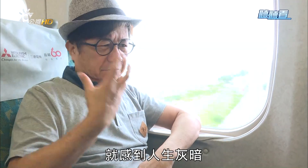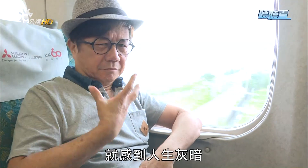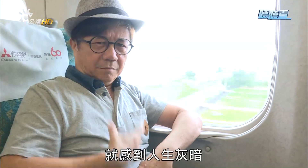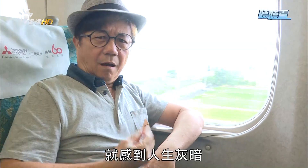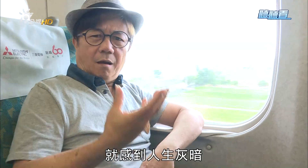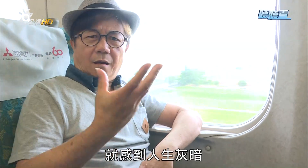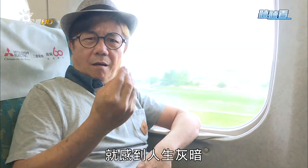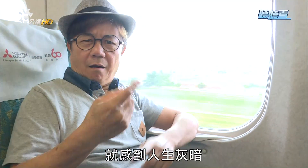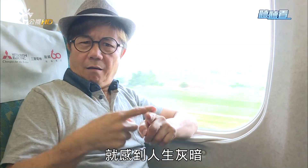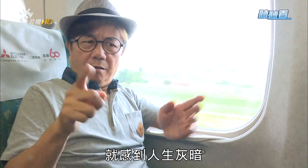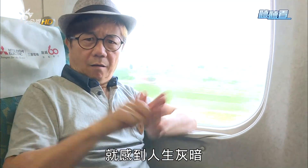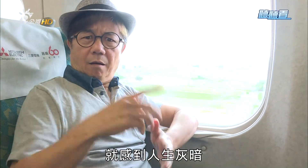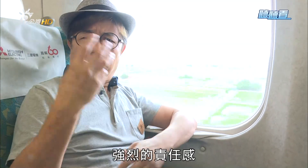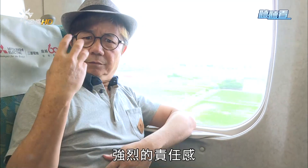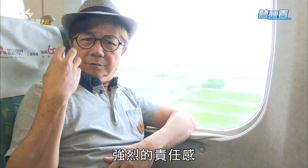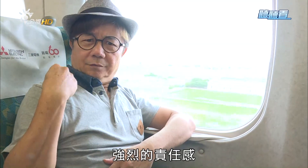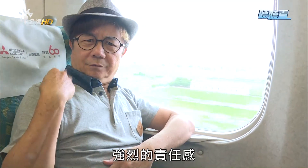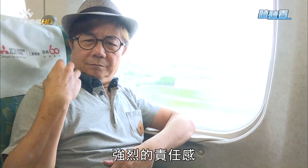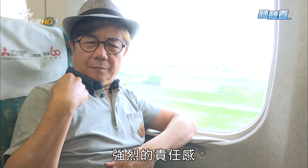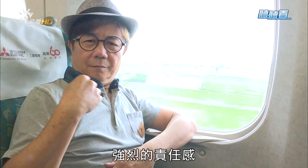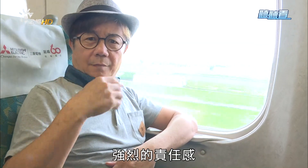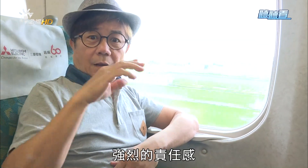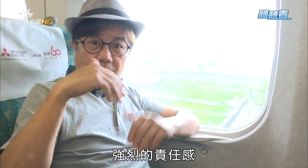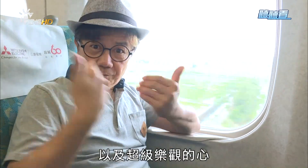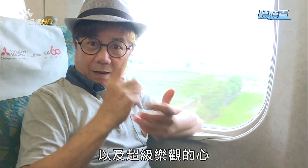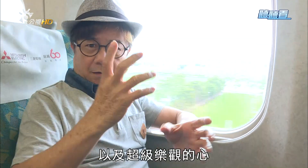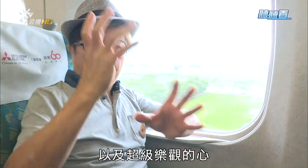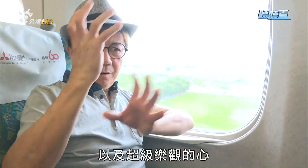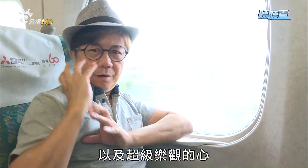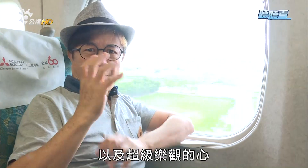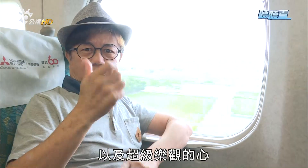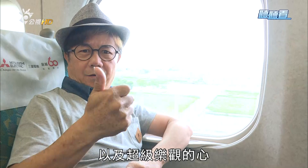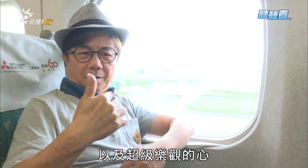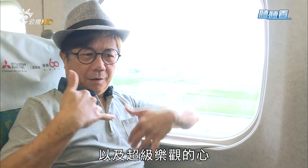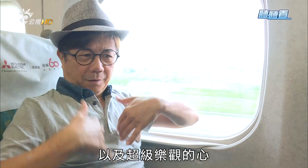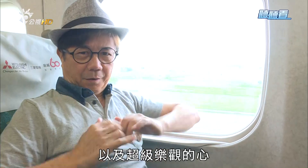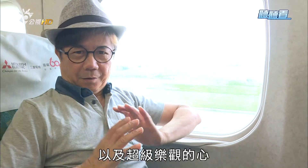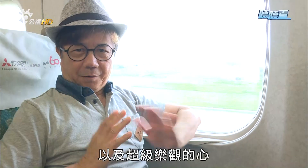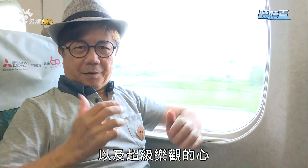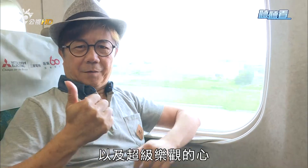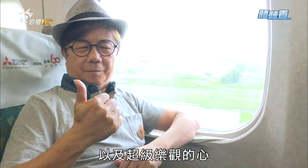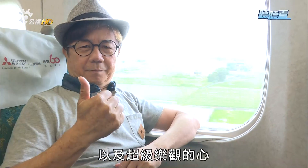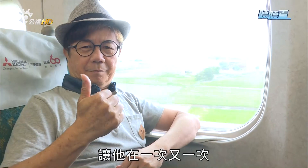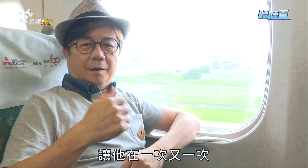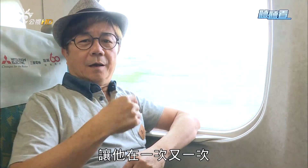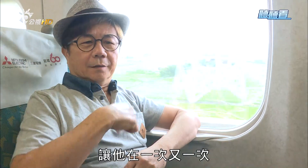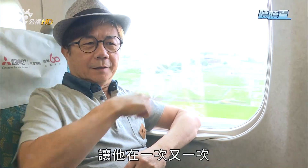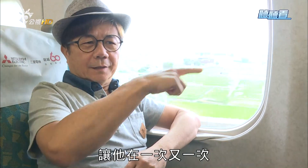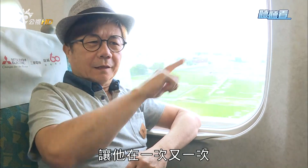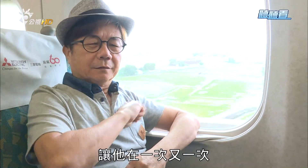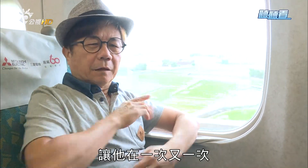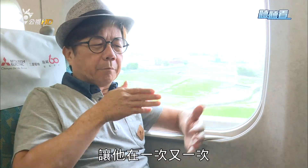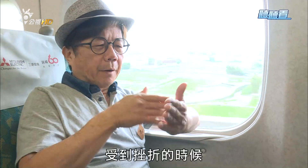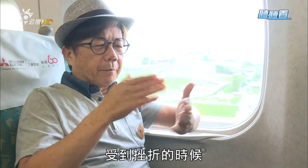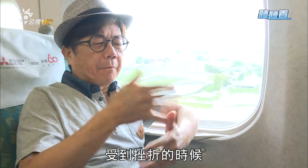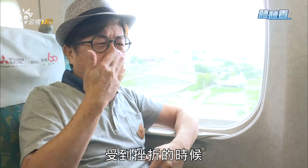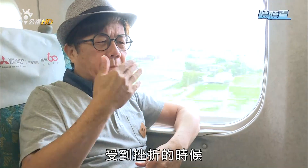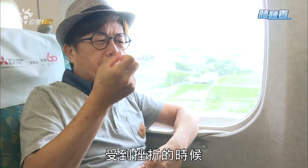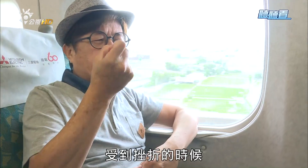生灰暗，强烈的责任感以及超级乐观的心呐、啊，让他在一次又一次受到挫折的时